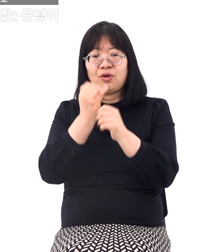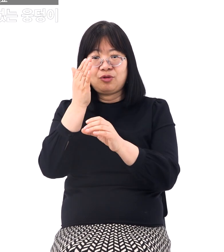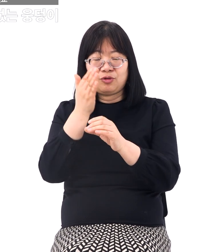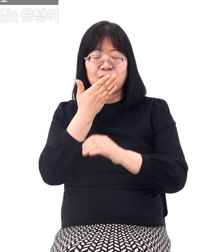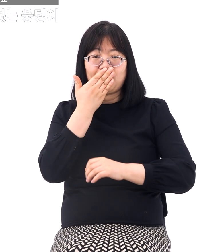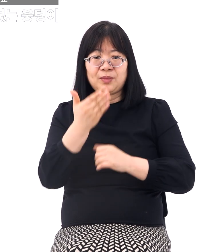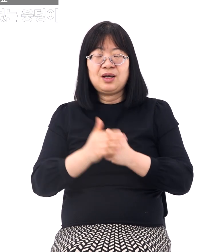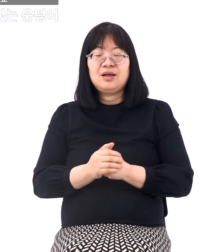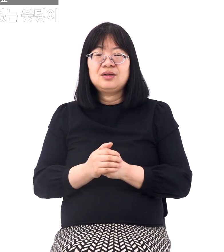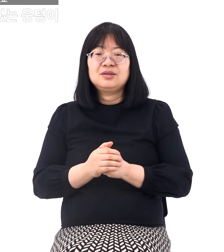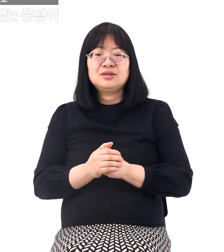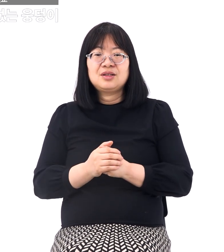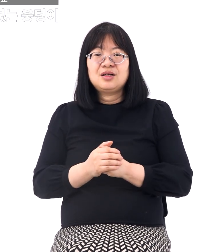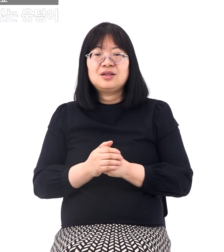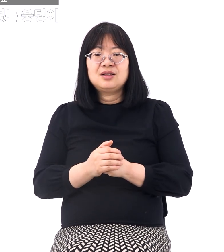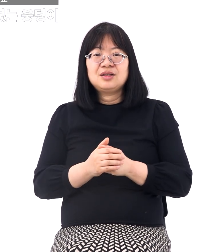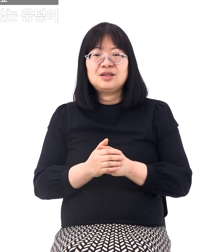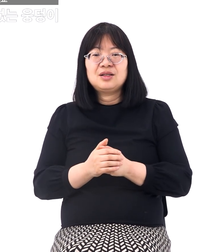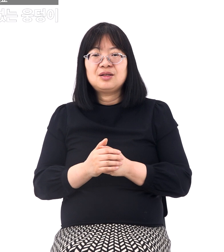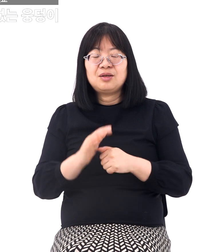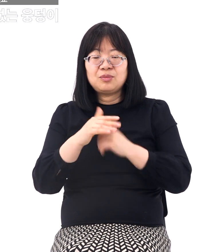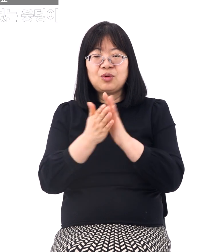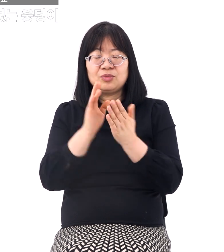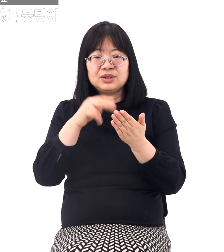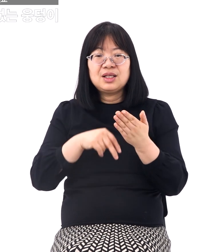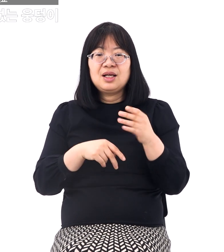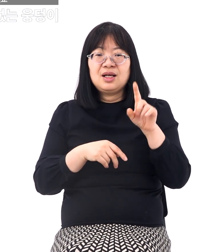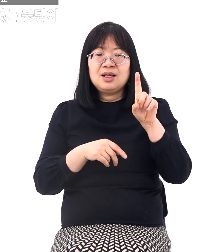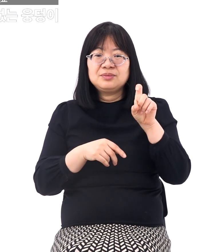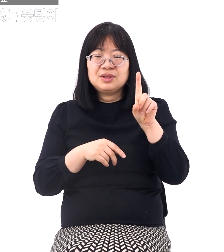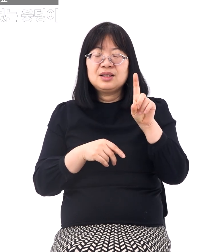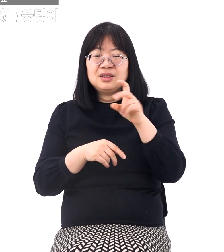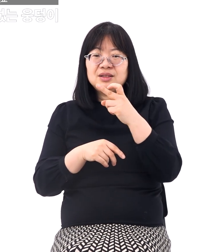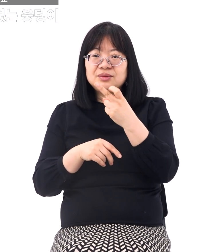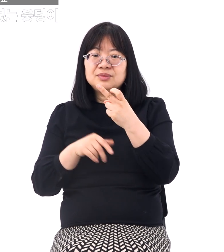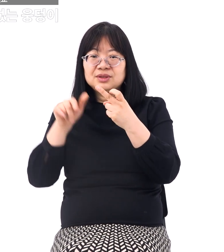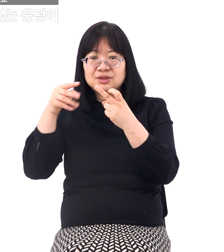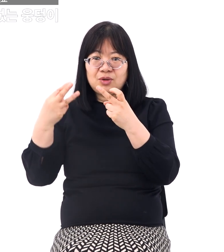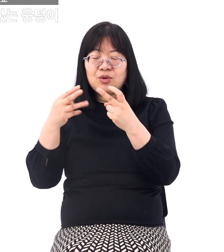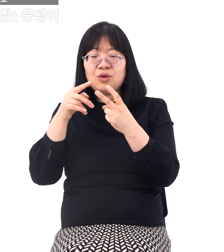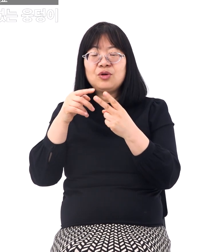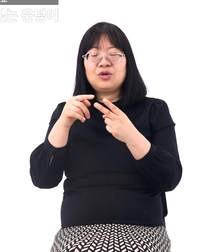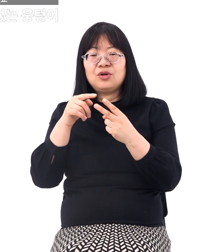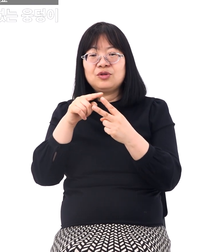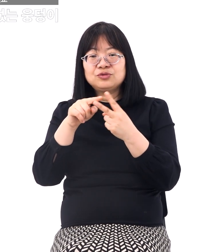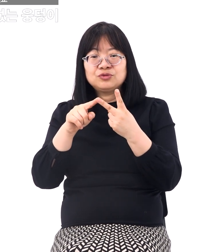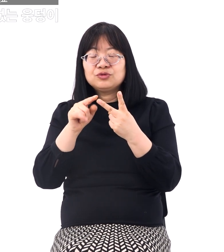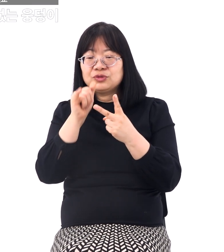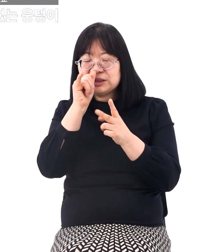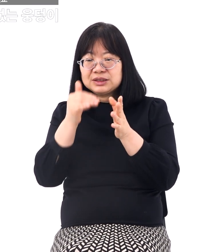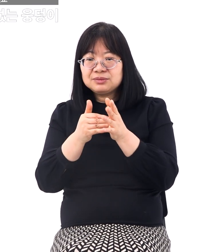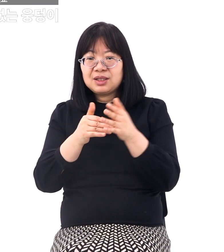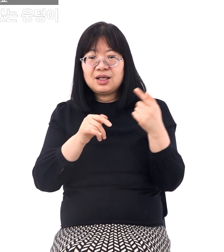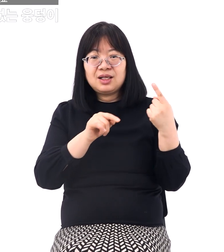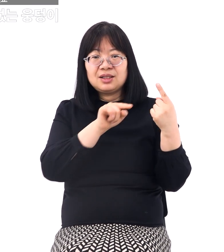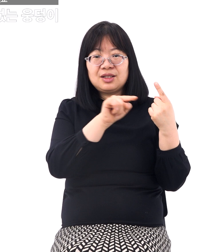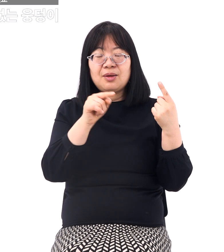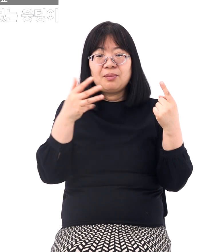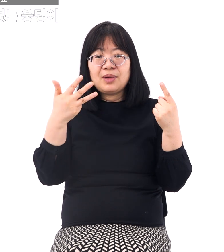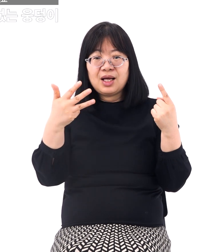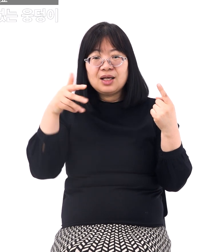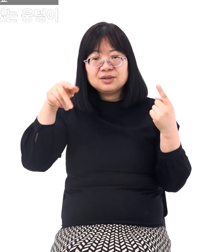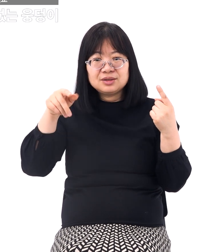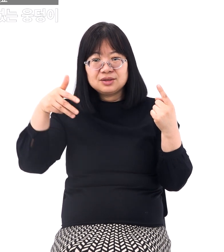해서 본문은 11절, 12절 두 절에 불과하지만 우리 1절서부터 8절까지를 먼저